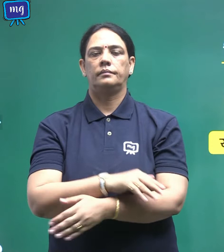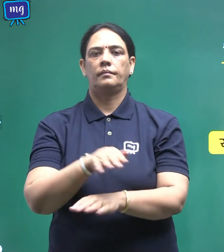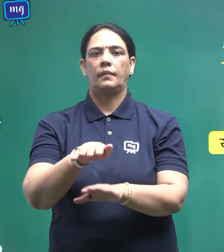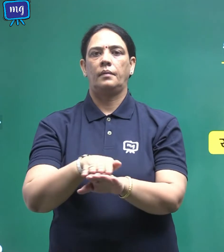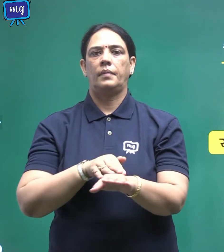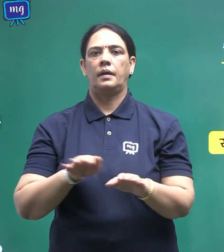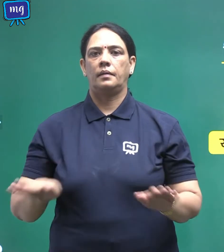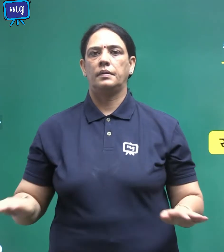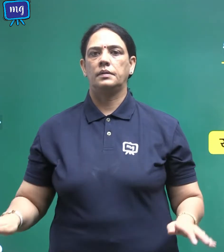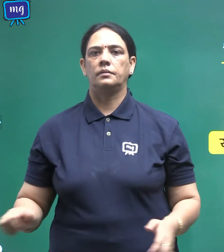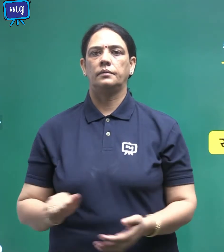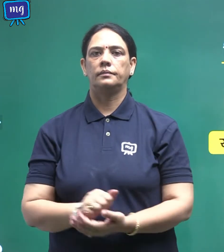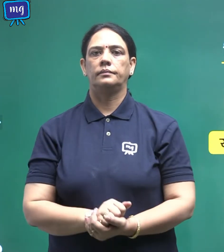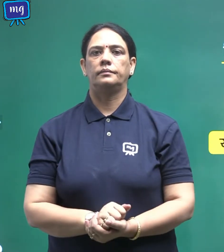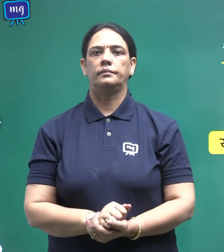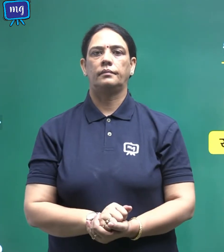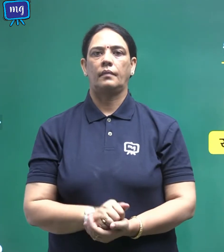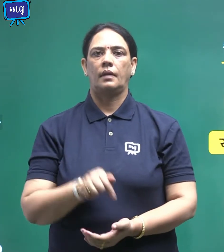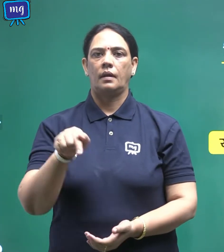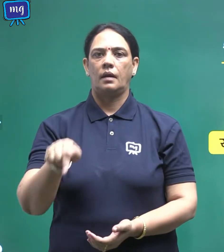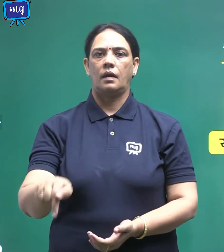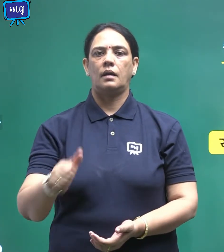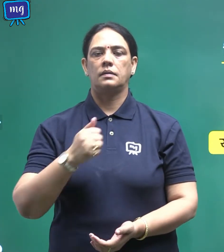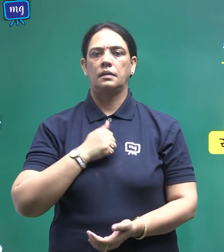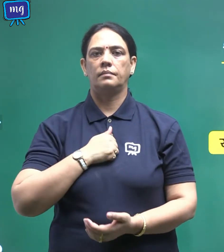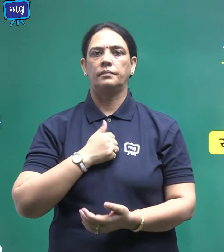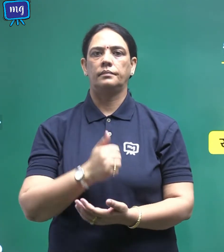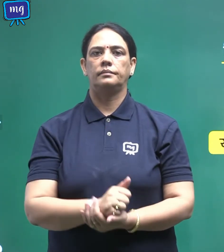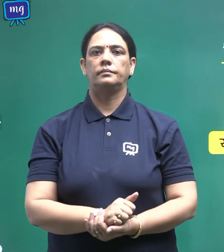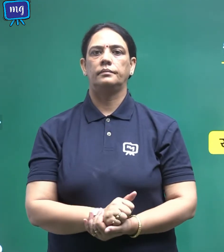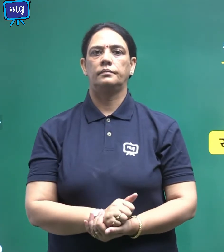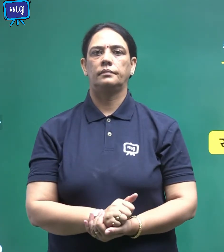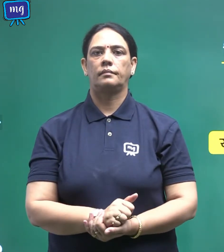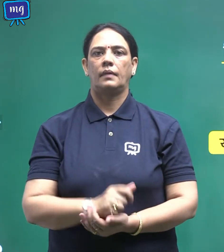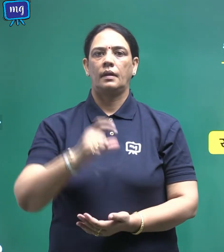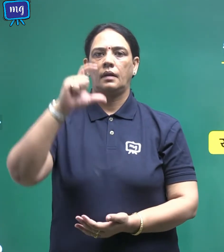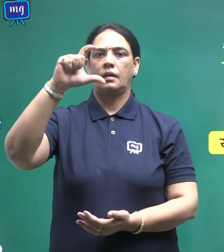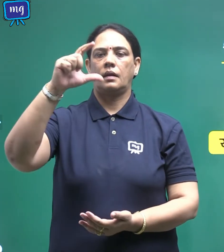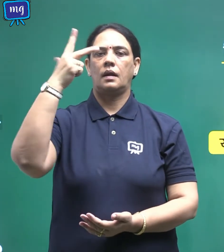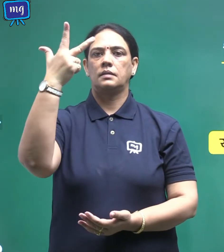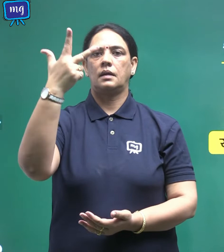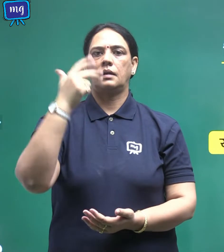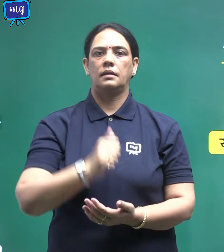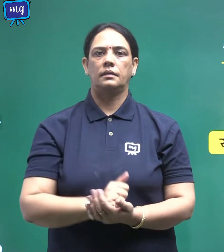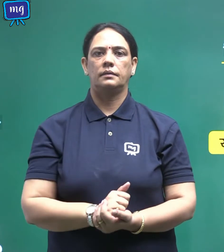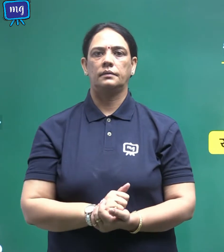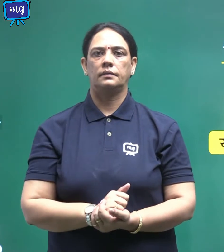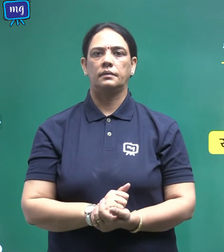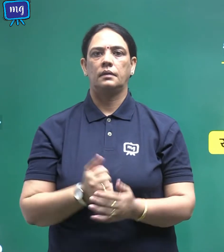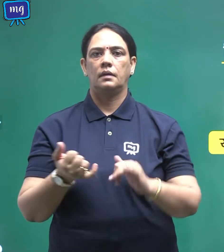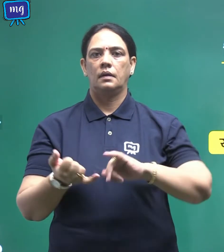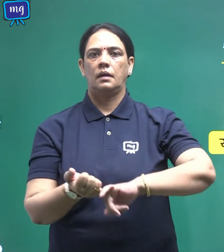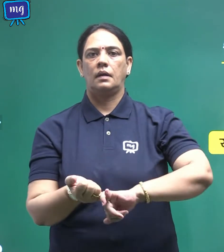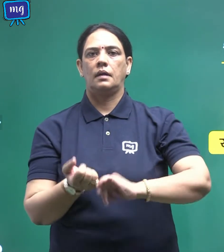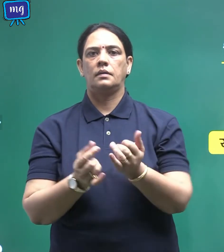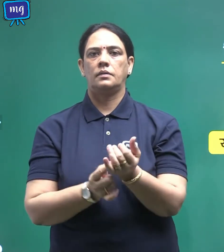प्यारे बच्चों, आज हम क्लास 8 विषय